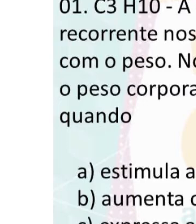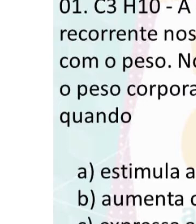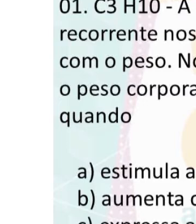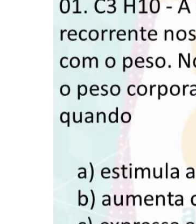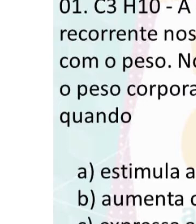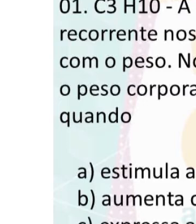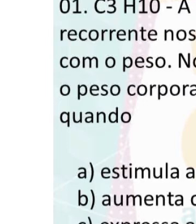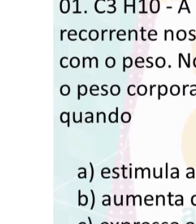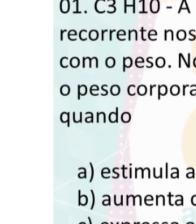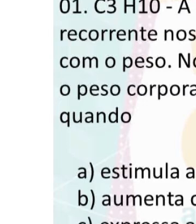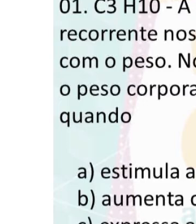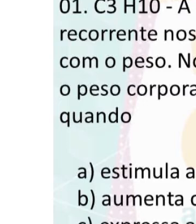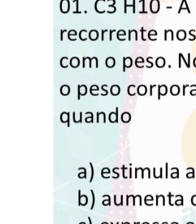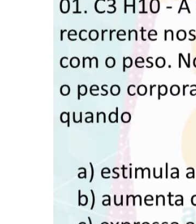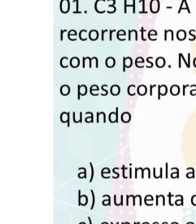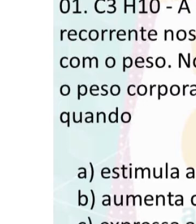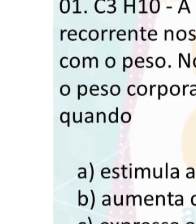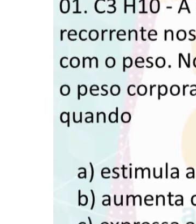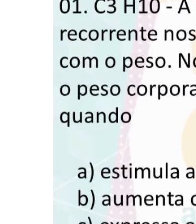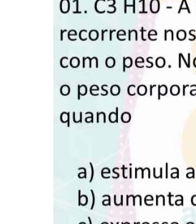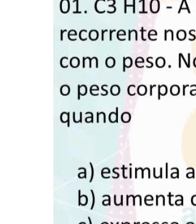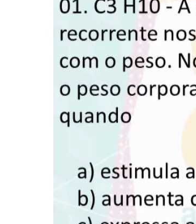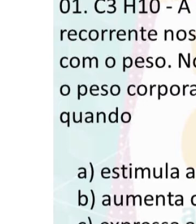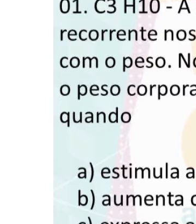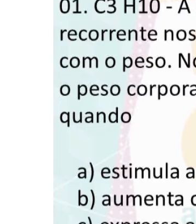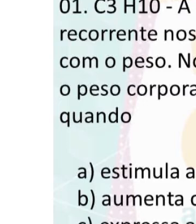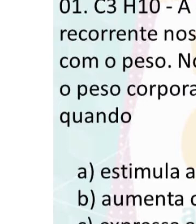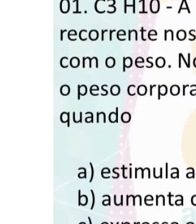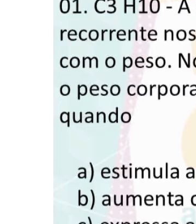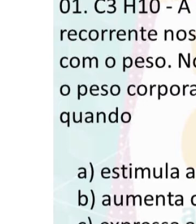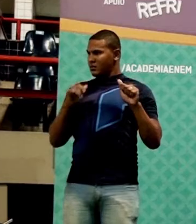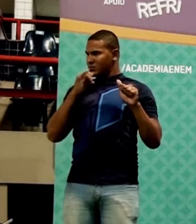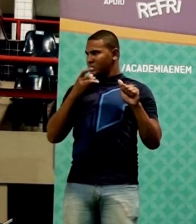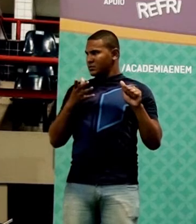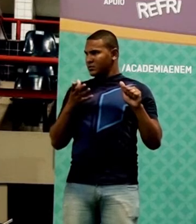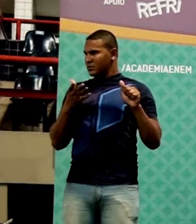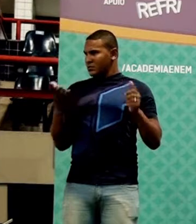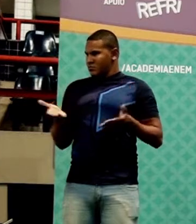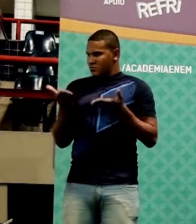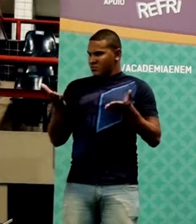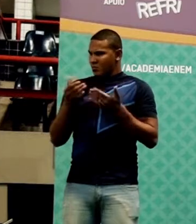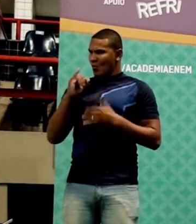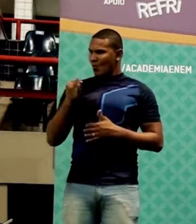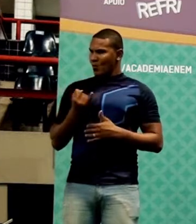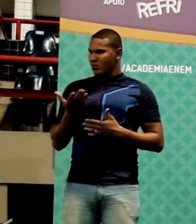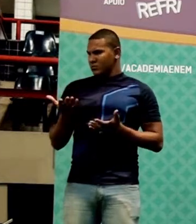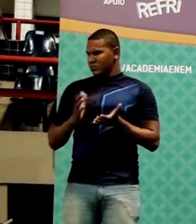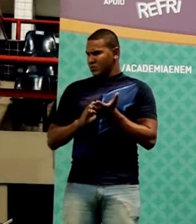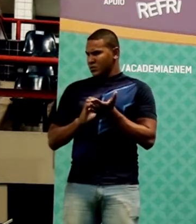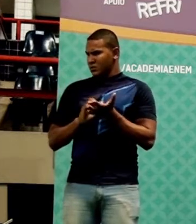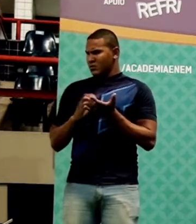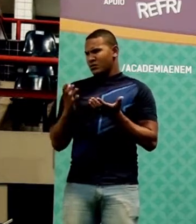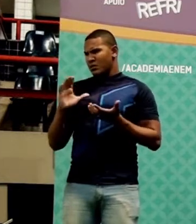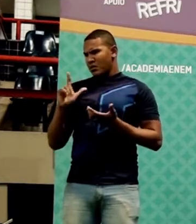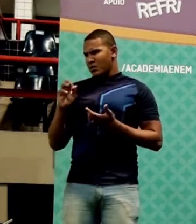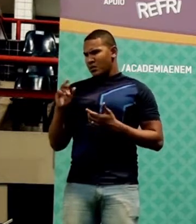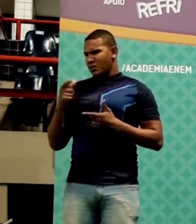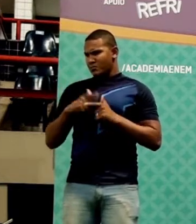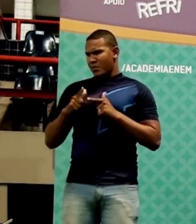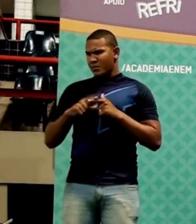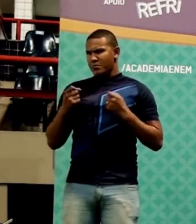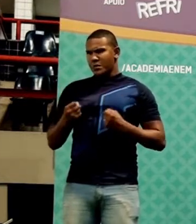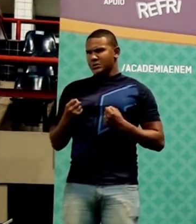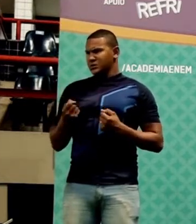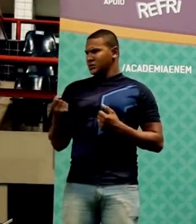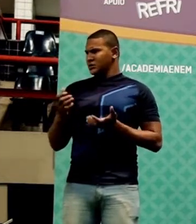quando estimula a adesão à dieta. Você podia pensar, se eu estou procurando a dieta é porque meu peso está sendo um problema.